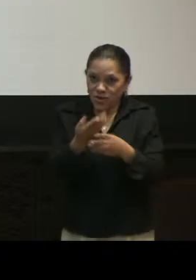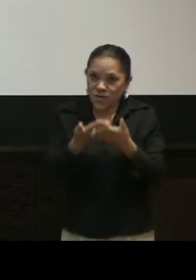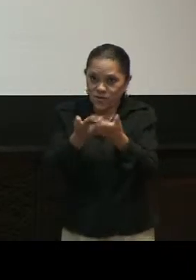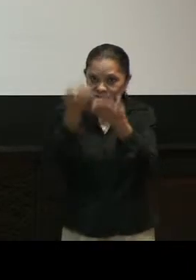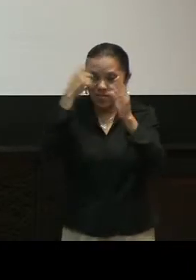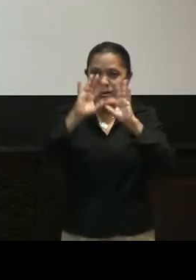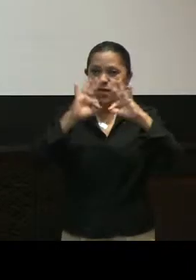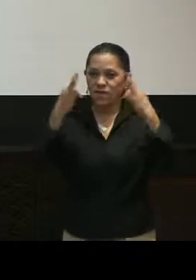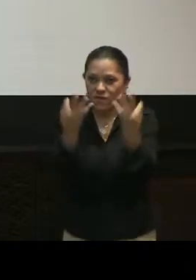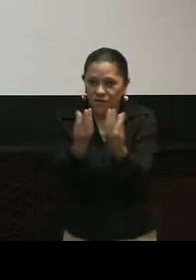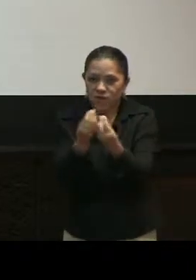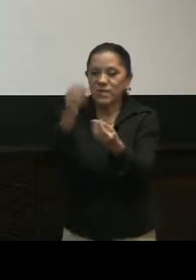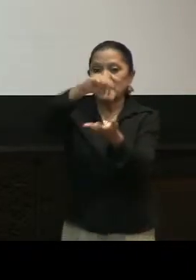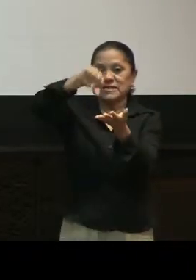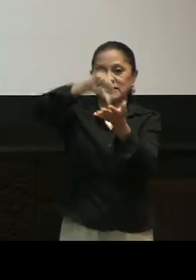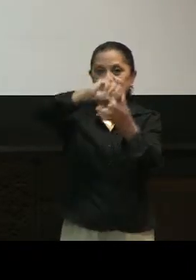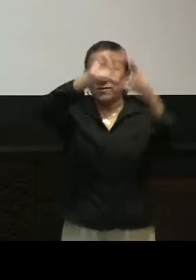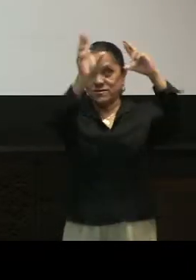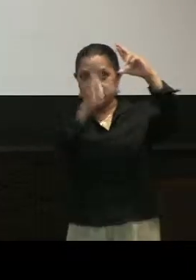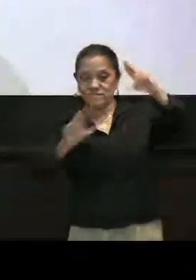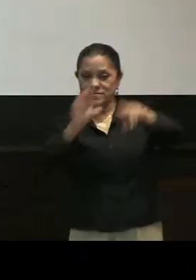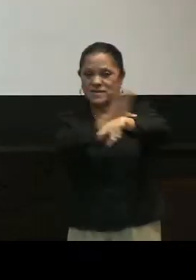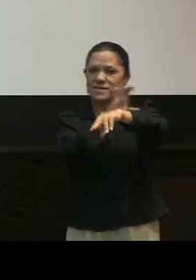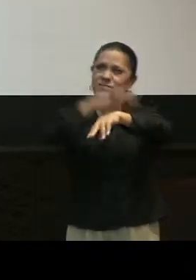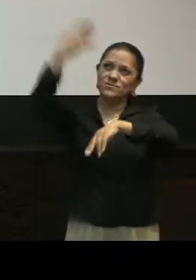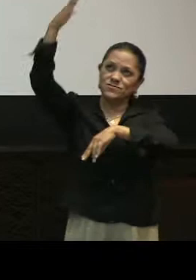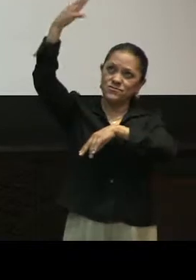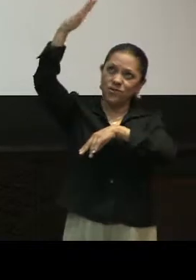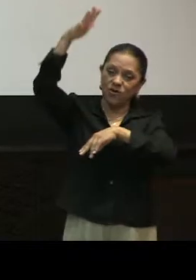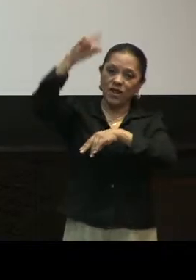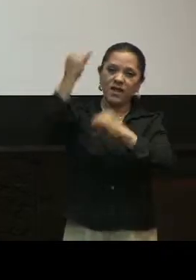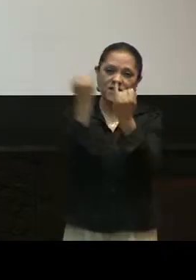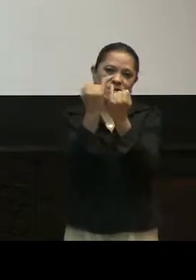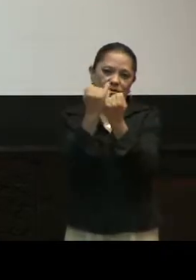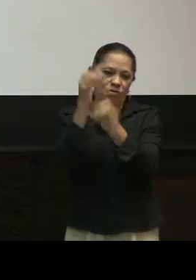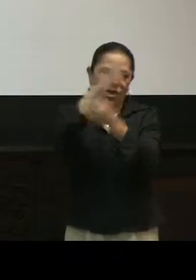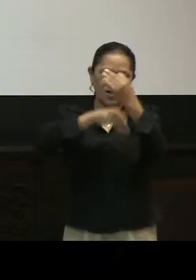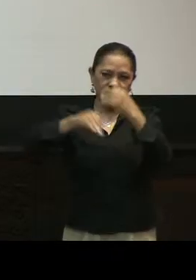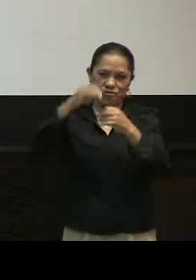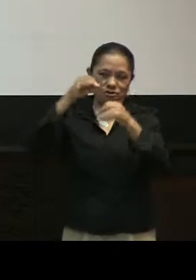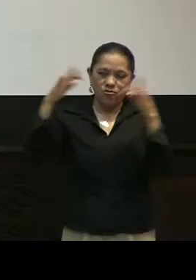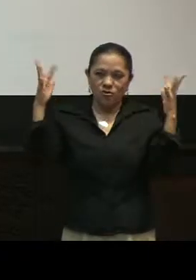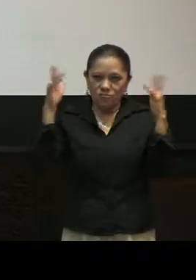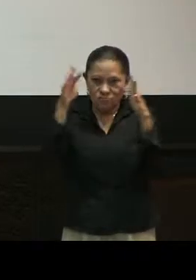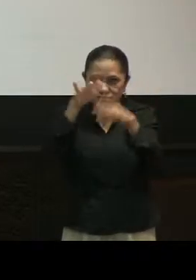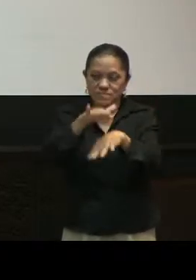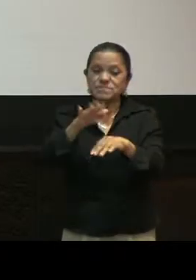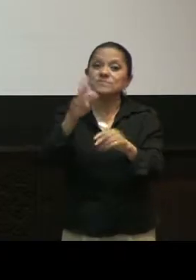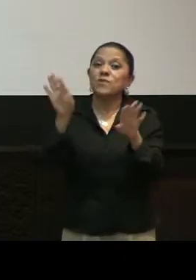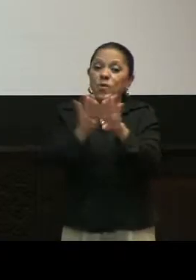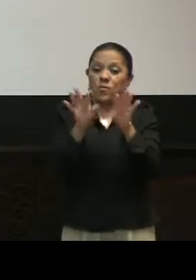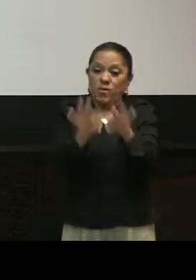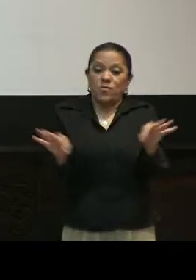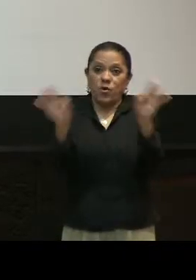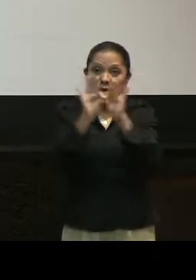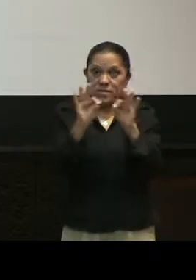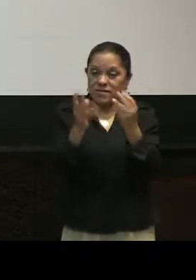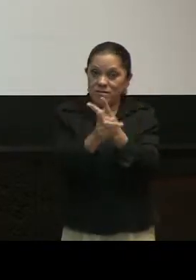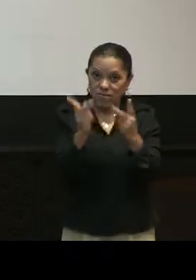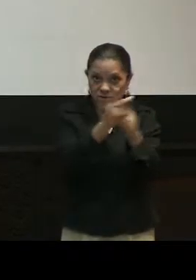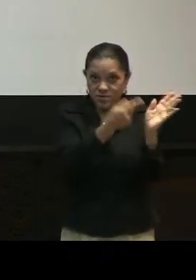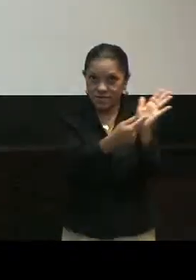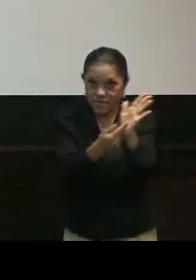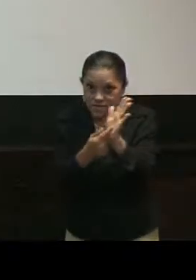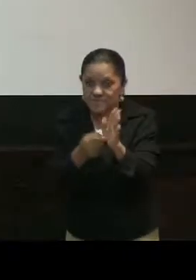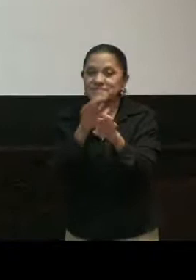la conformación de centros nacionales de energía solar, eólica o geotérmica, así como importantes proyectos demostrativos sobre la